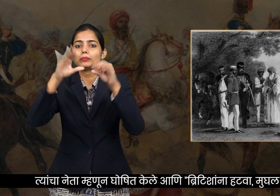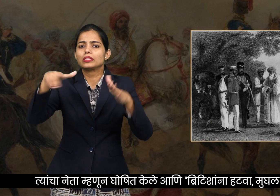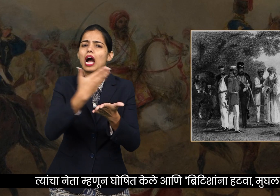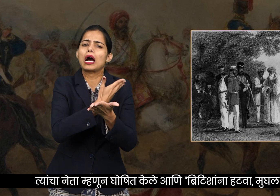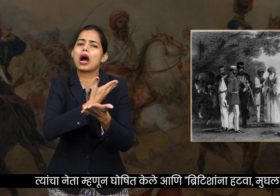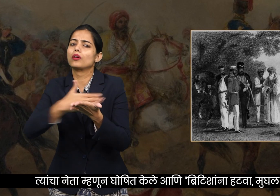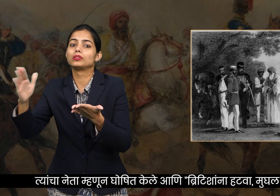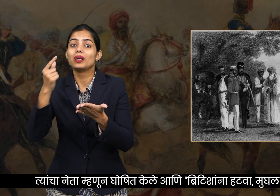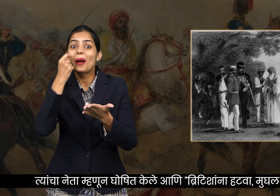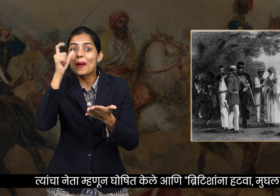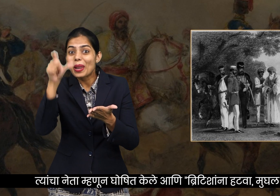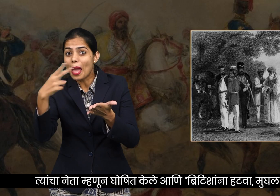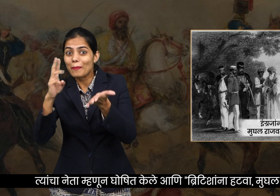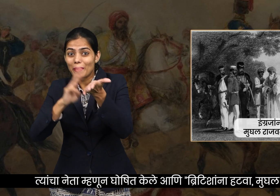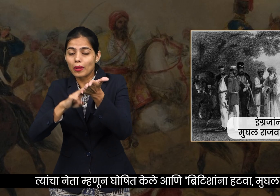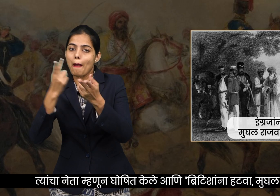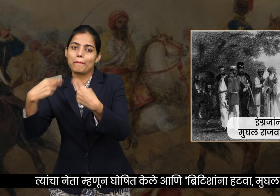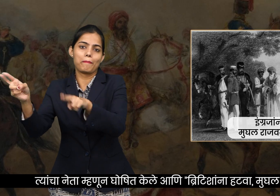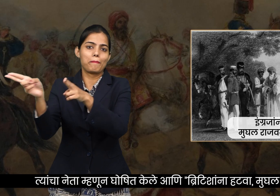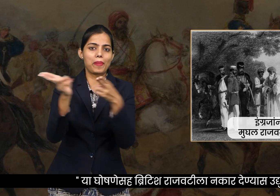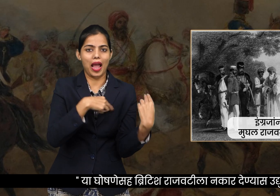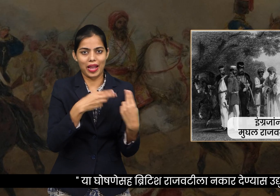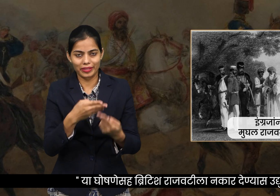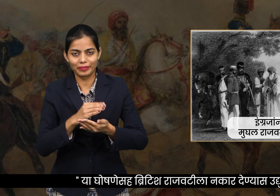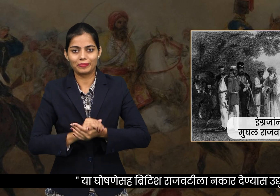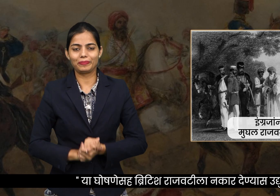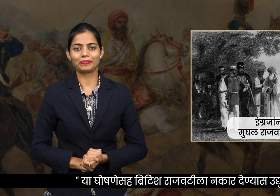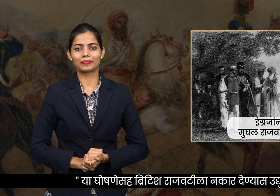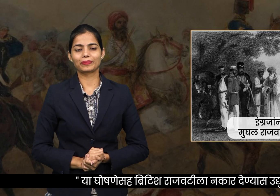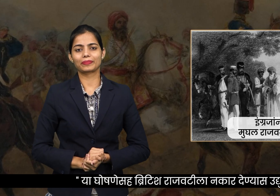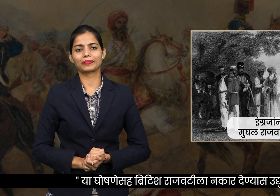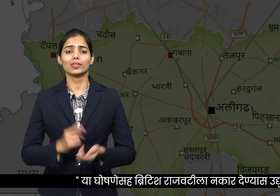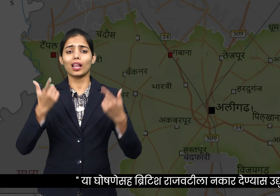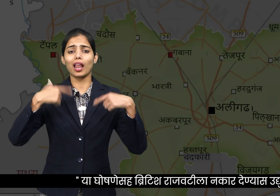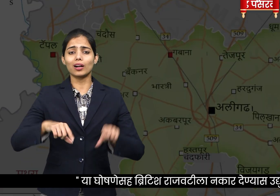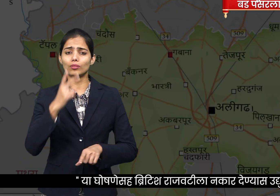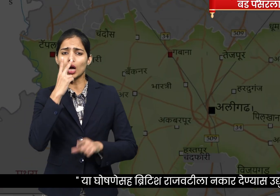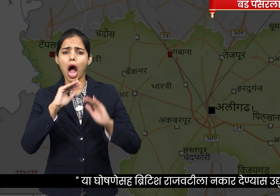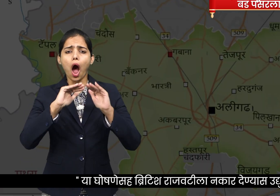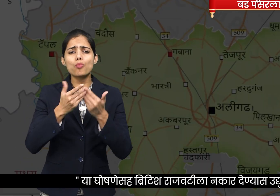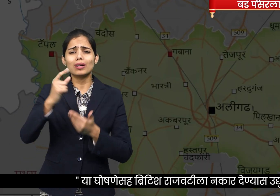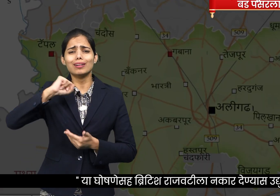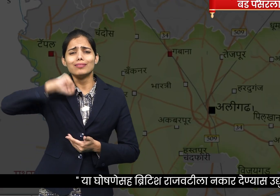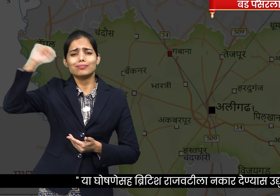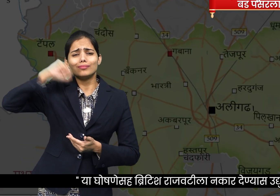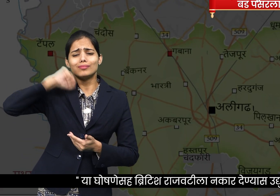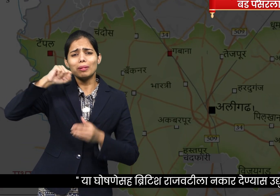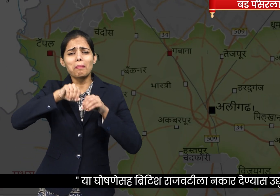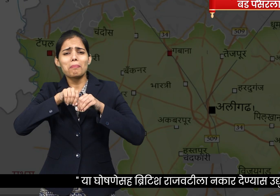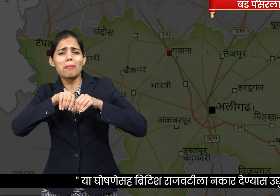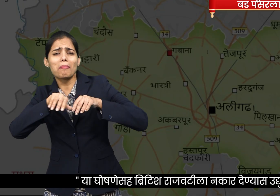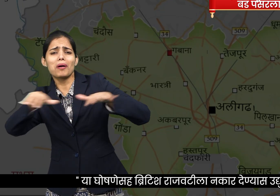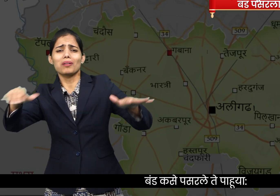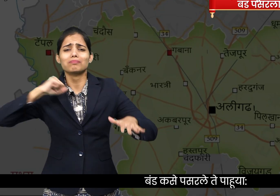आणि ब्रिटिशांना हटवा मुघल राजवट परत आणा घोषणेसह ब्रिटिश राजवटीला नकार देण्यास